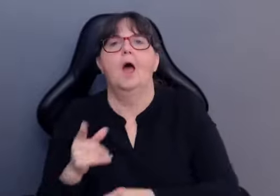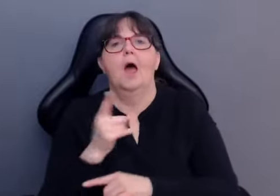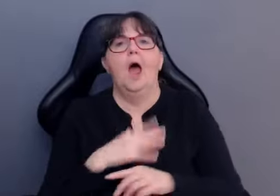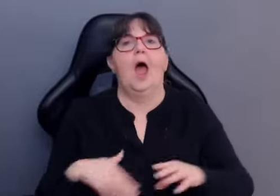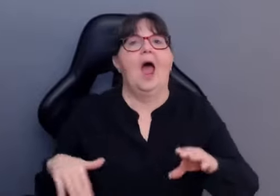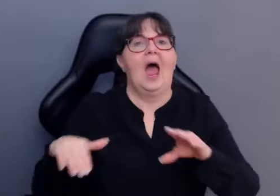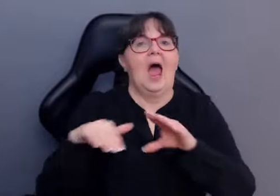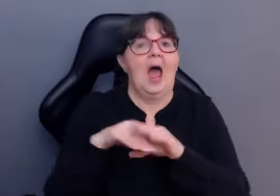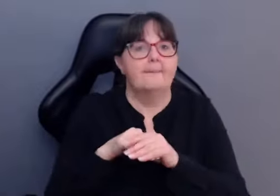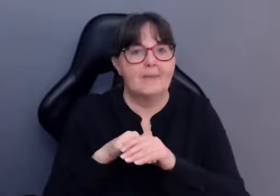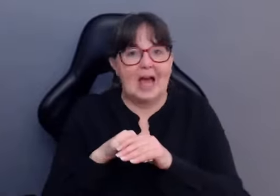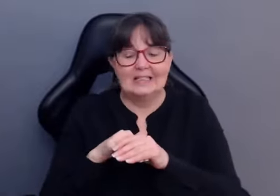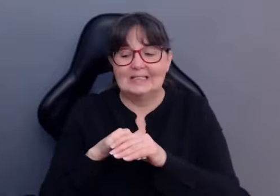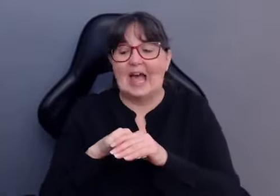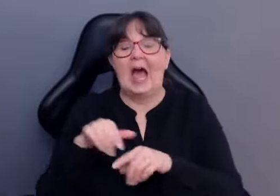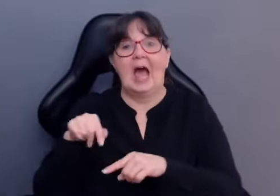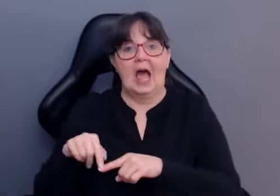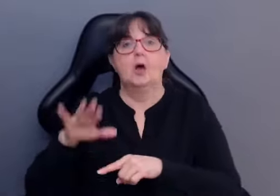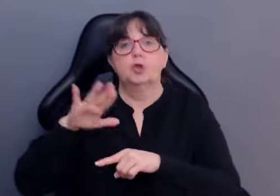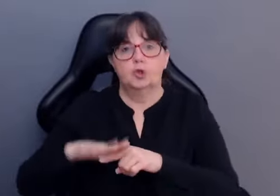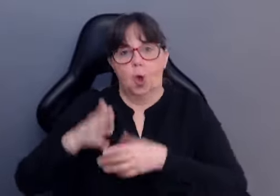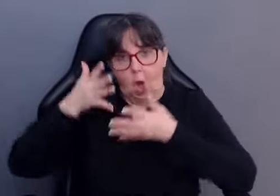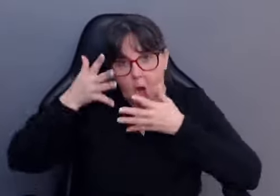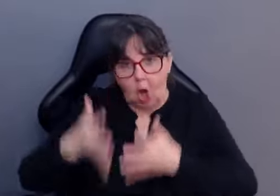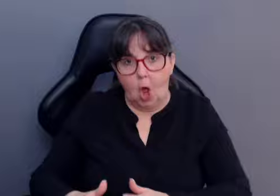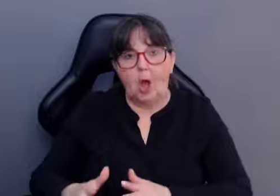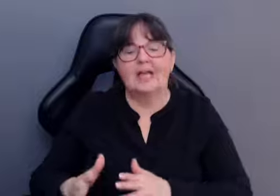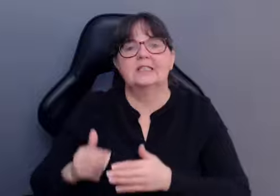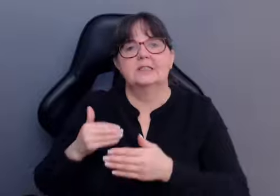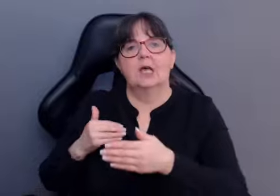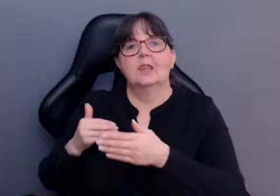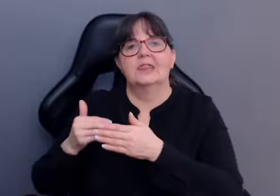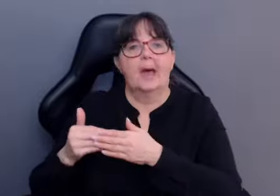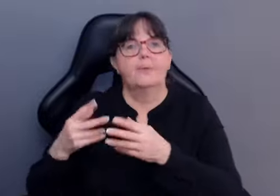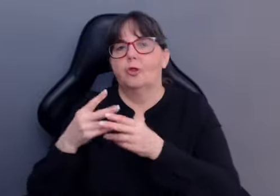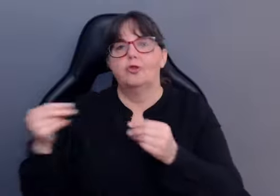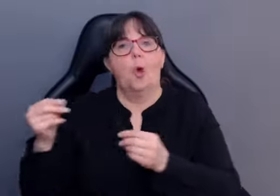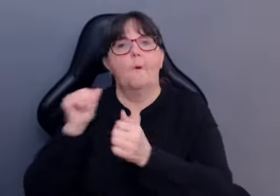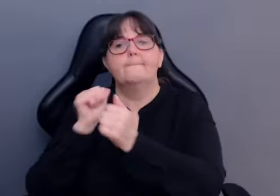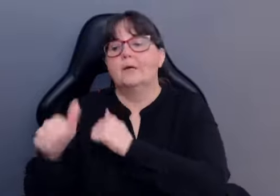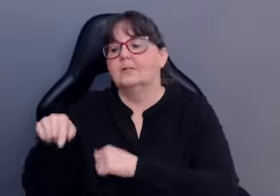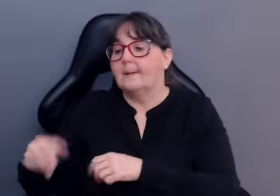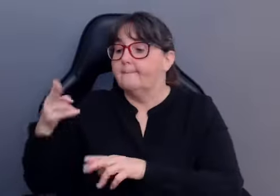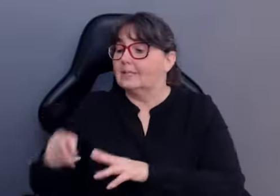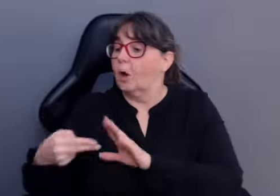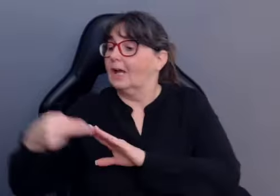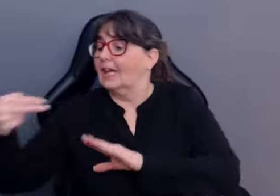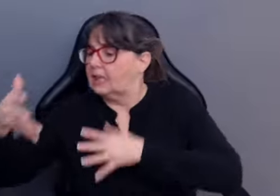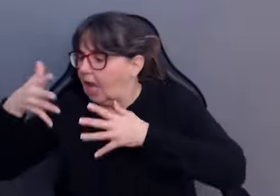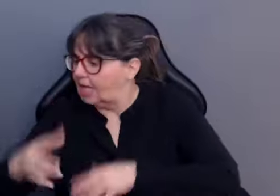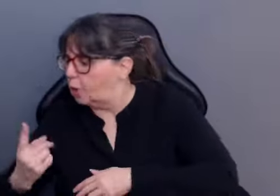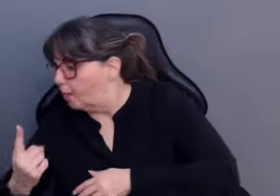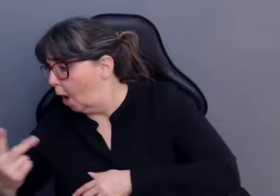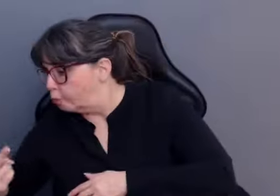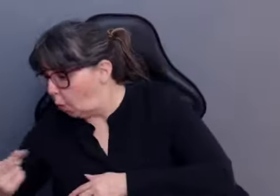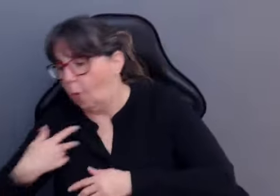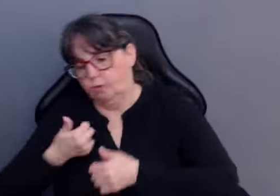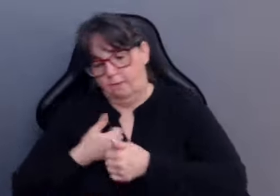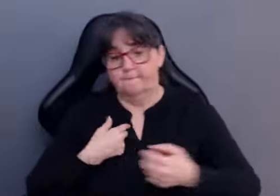en fonction que pour le reste du terme non expiré de son prédécesseur.